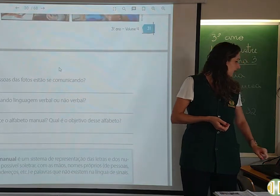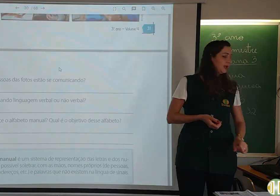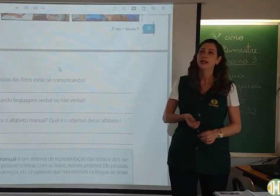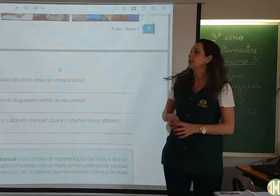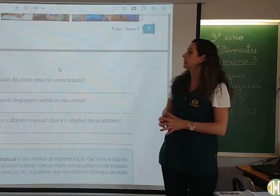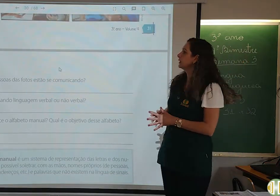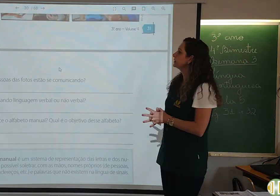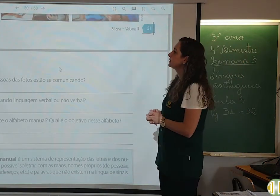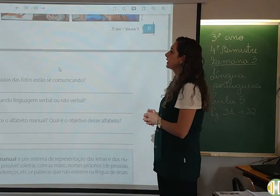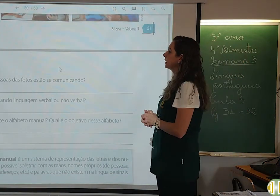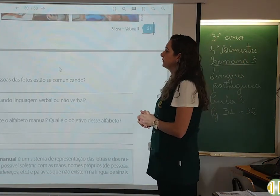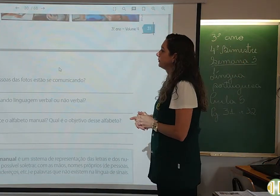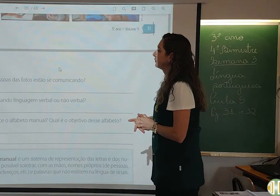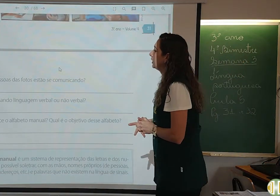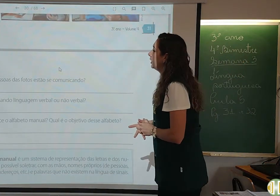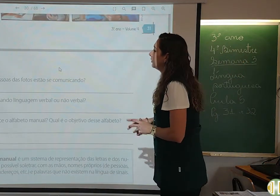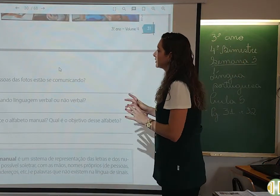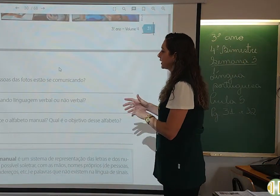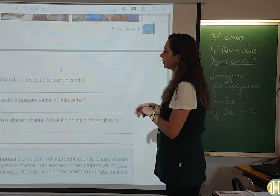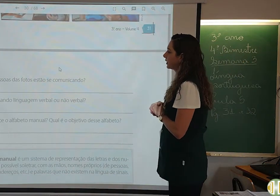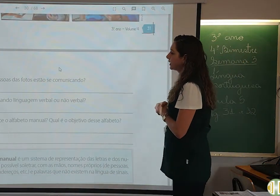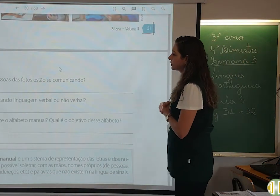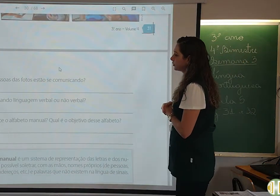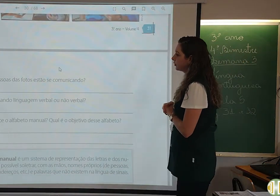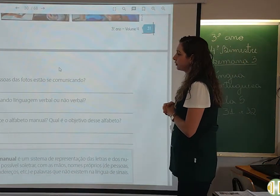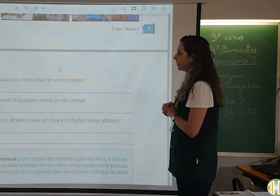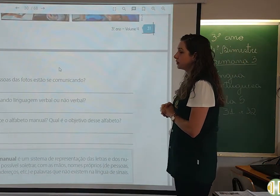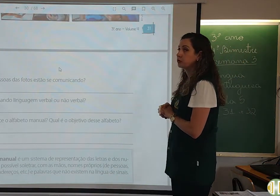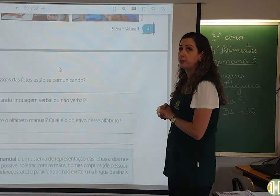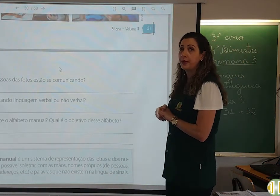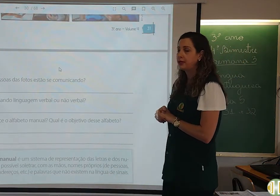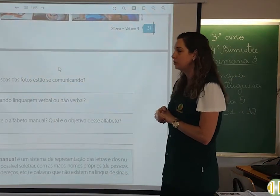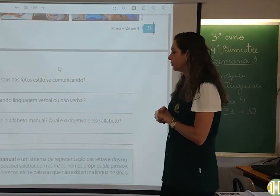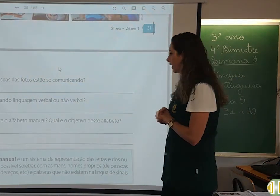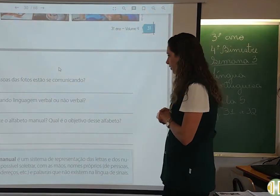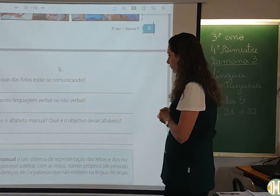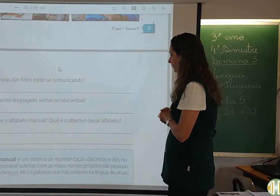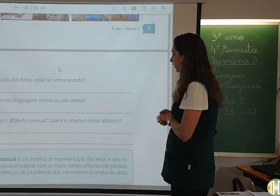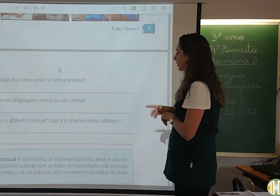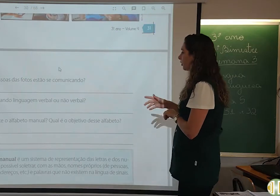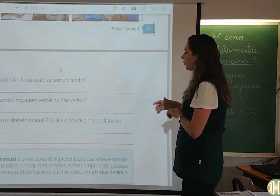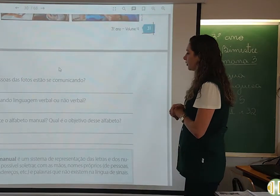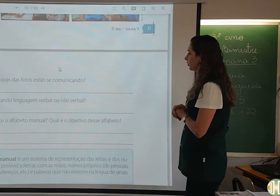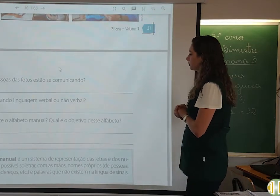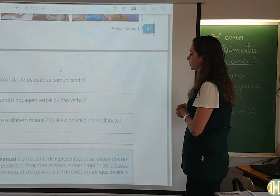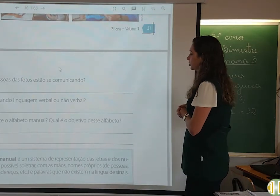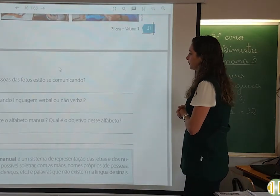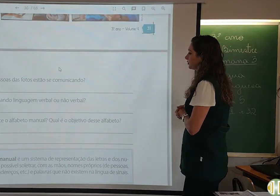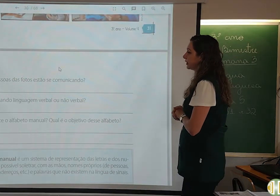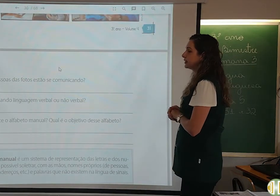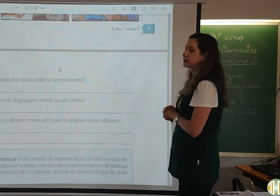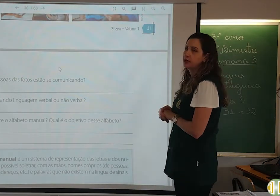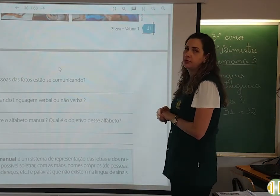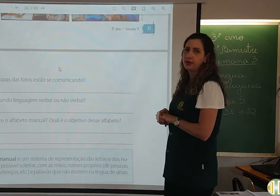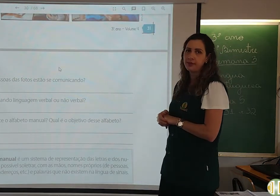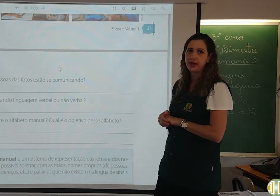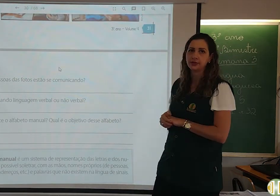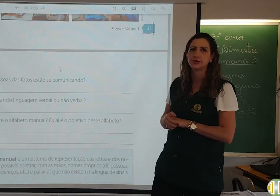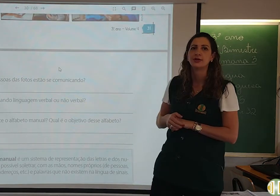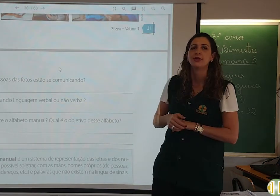Olha a letra C. Você conhece o alfabeto manual? Qual é o objetivo desse alfabeto?